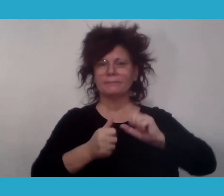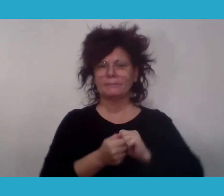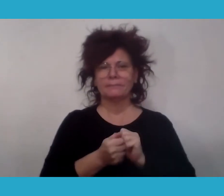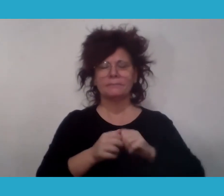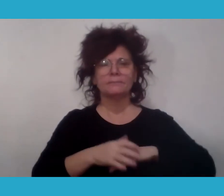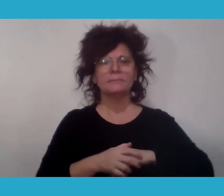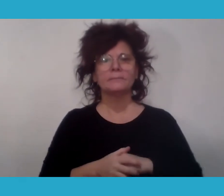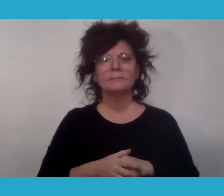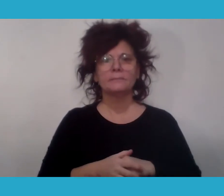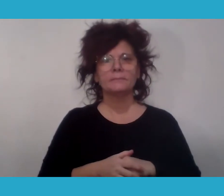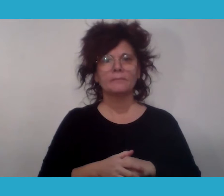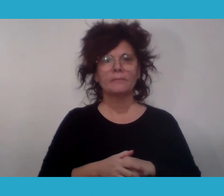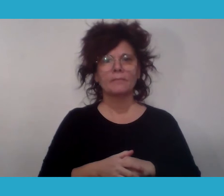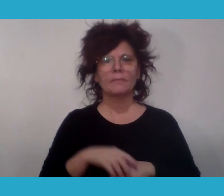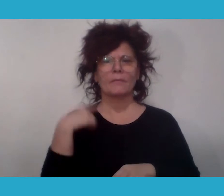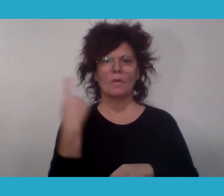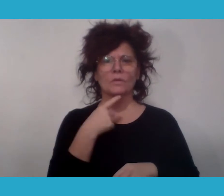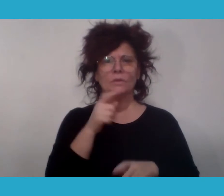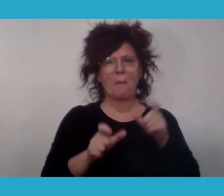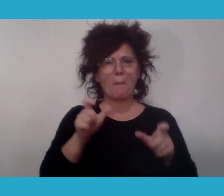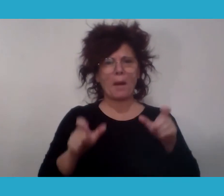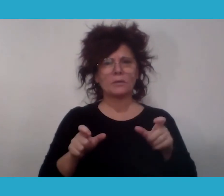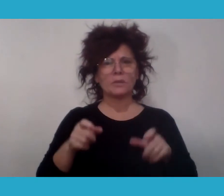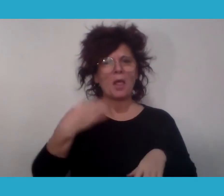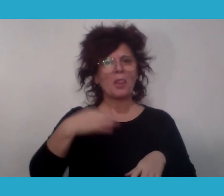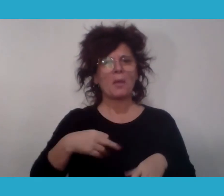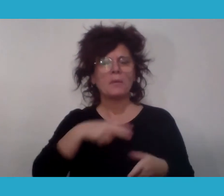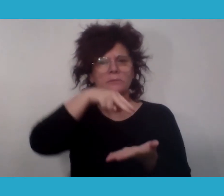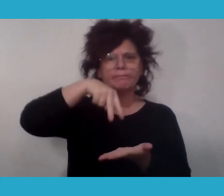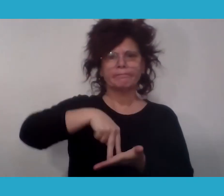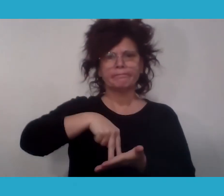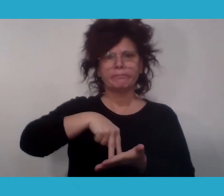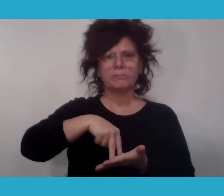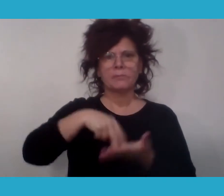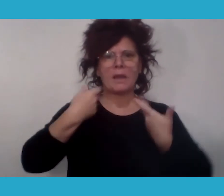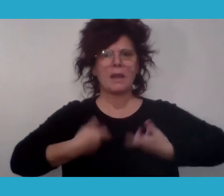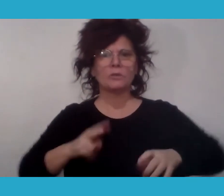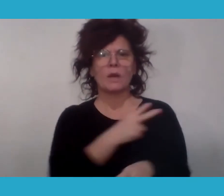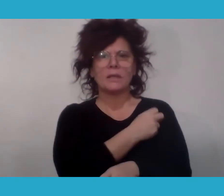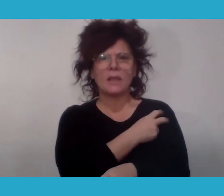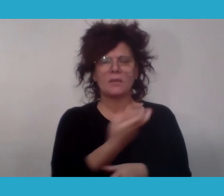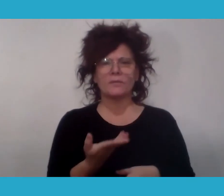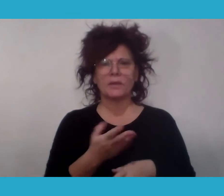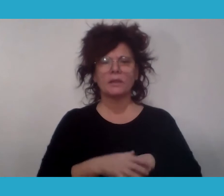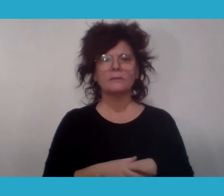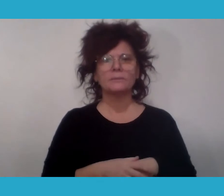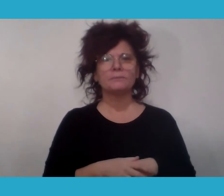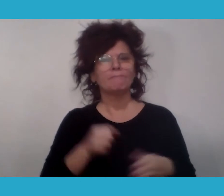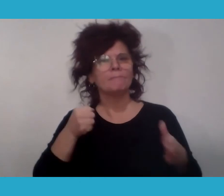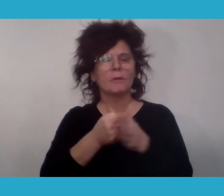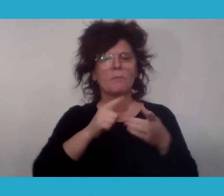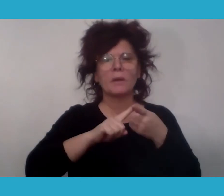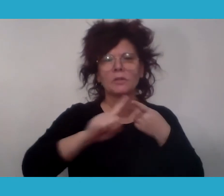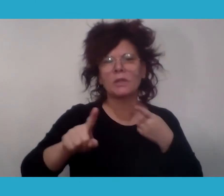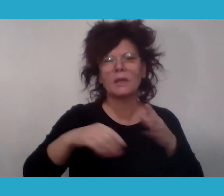se destruye. Nos toca a los ciudadanos ponernos de pie y defender la naturaleza que nos regala la vida misma. Entre los impactos